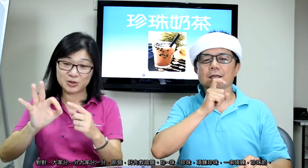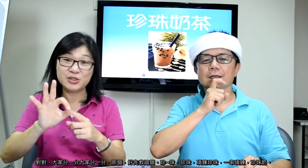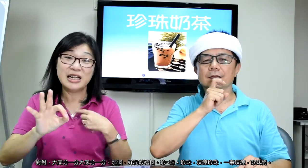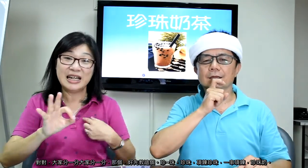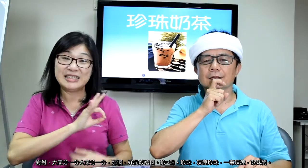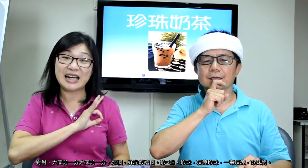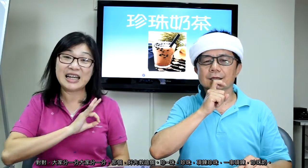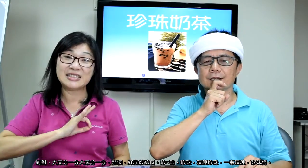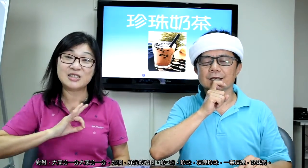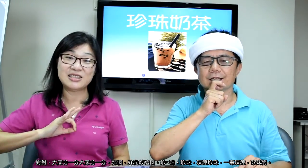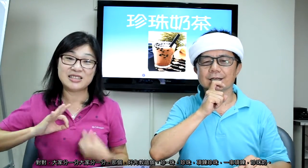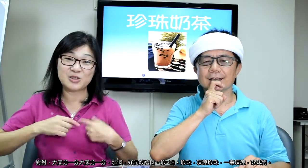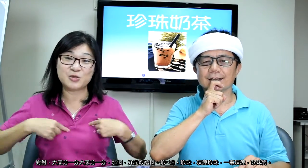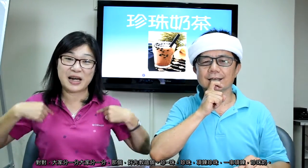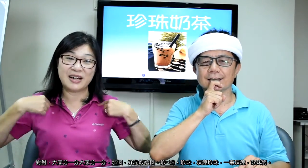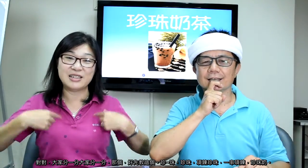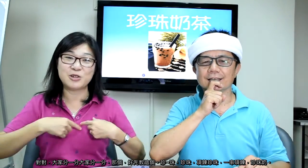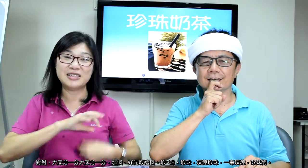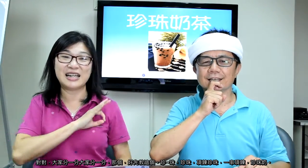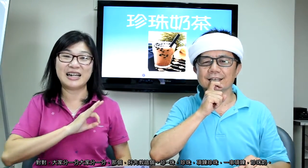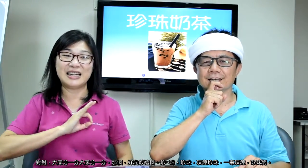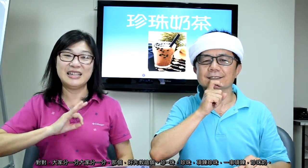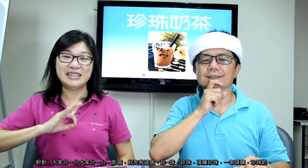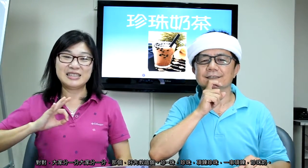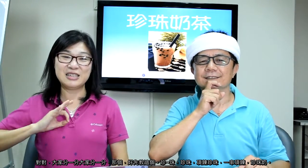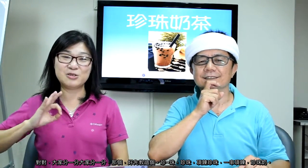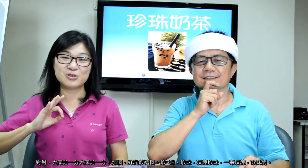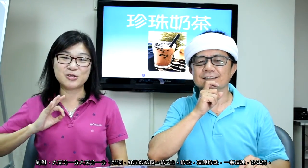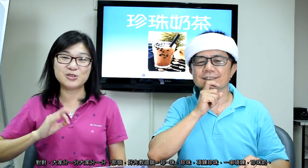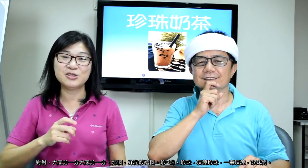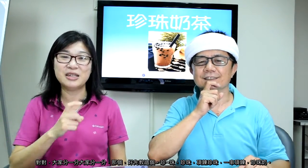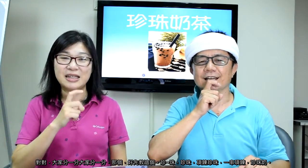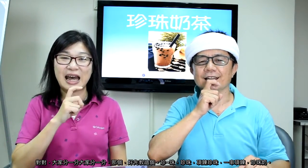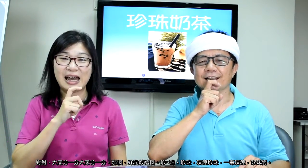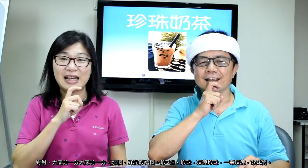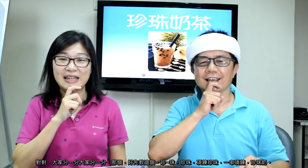珍珠项链，珍珠嘛，一串项链，珍珠奶